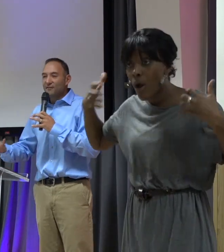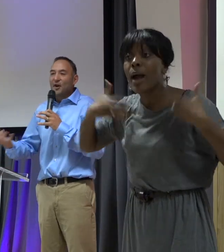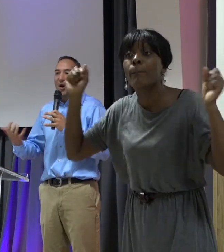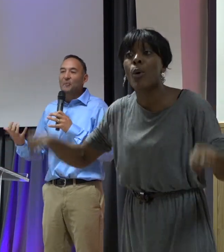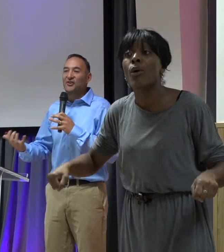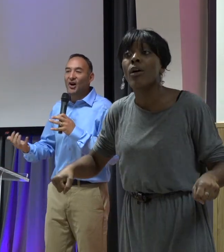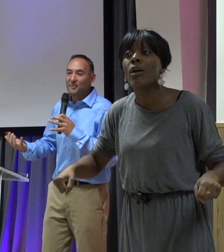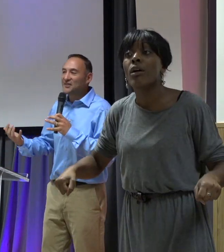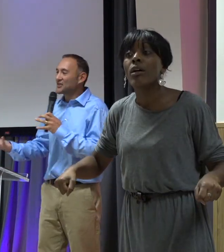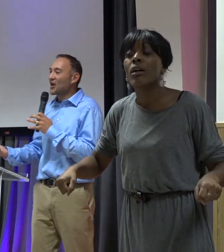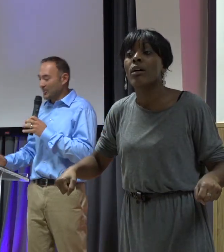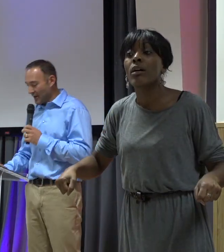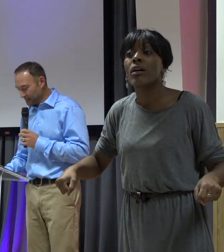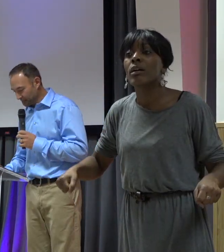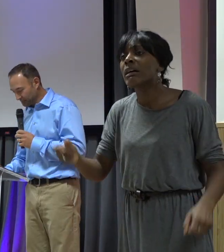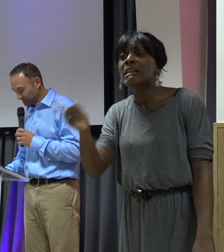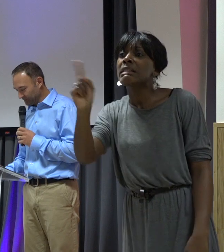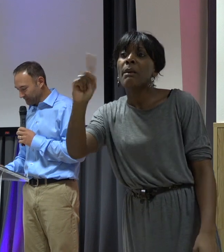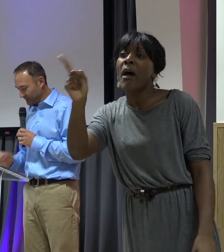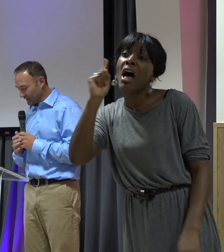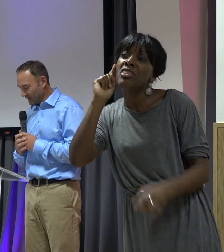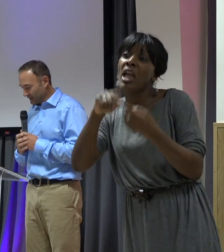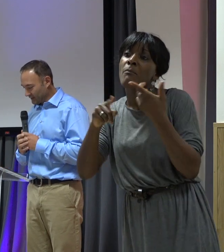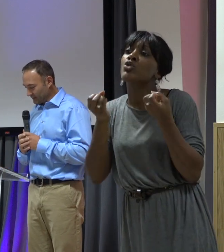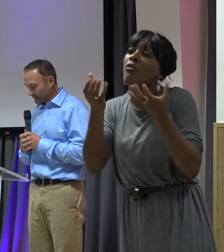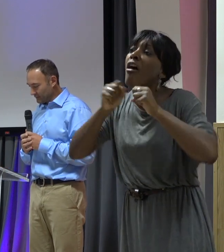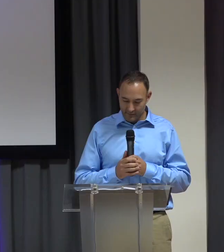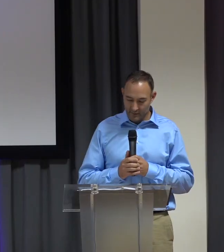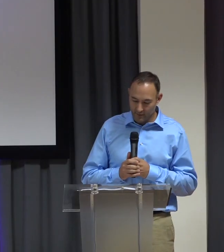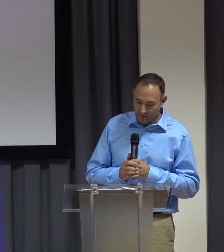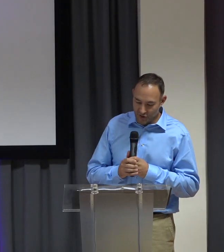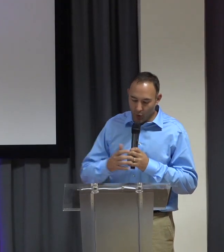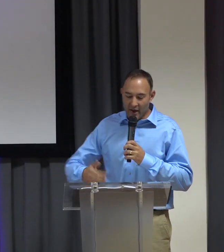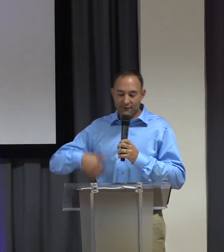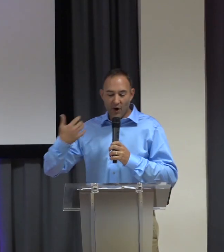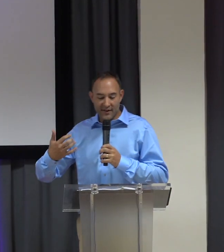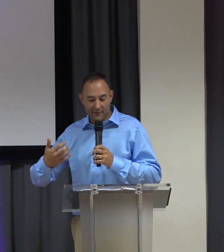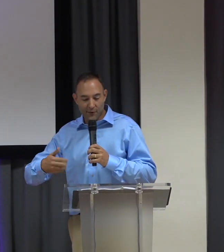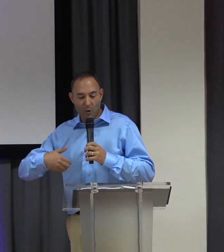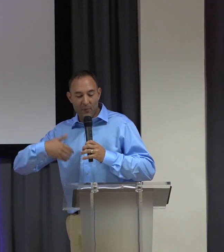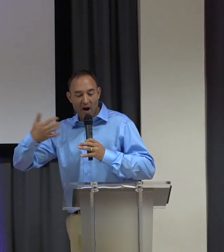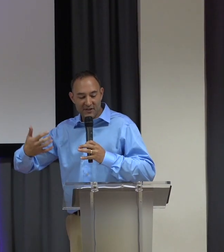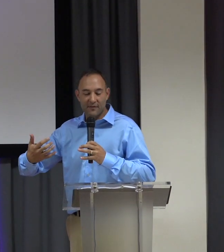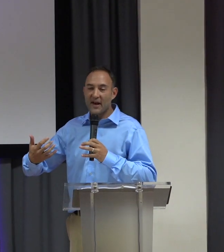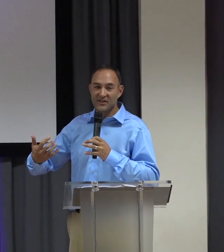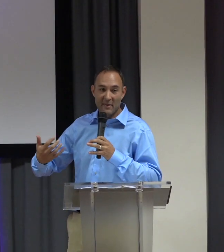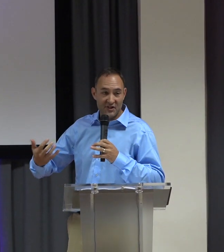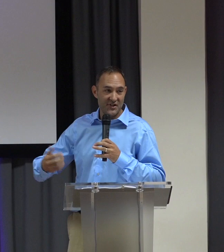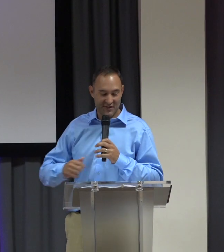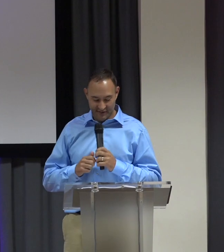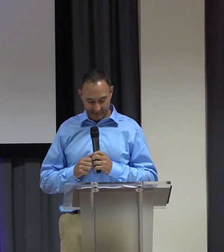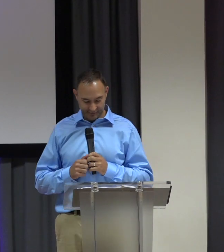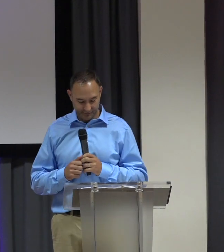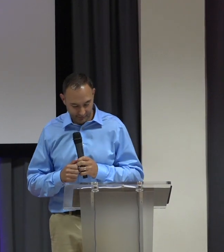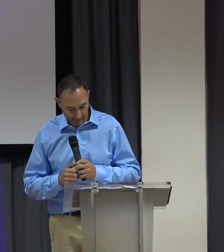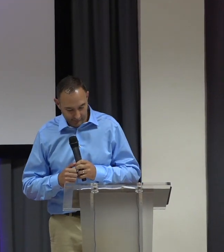just not very popular topics to C'est pas talk about. c'est pas des sujets qui sont populaires à l'Église, hein. So we avoid them for more positive messages.